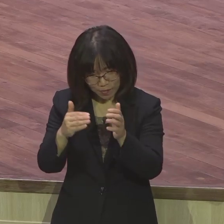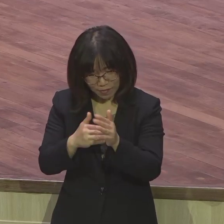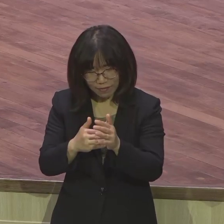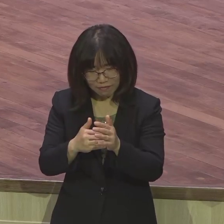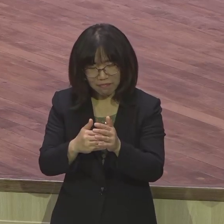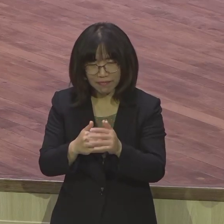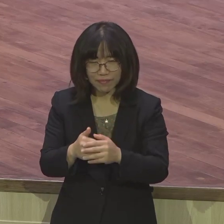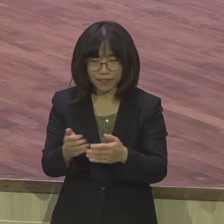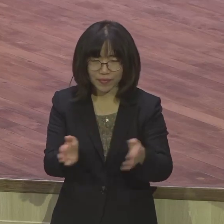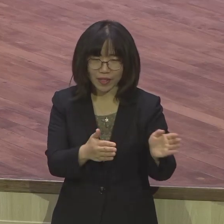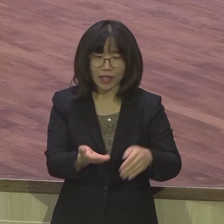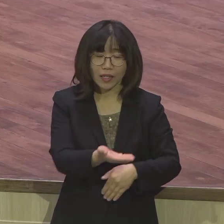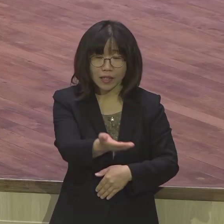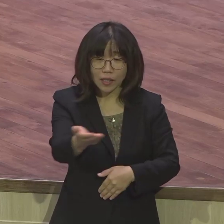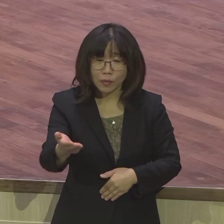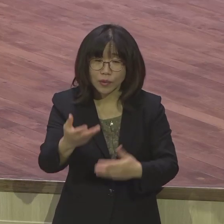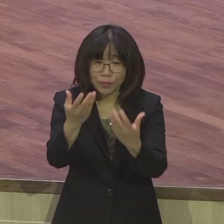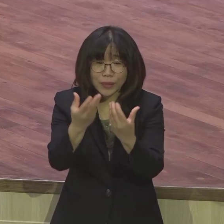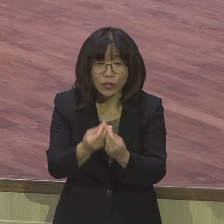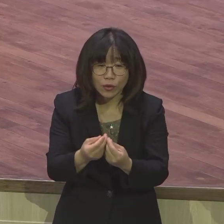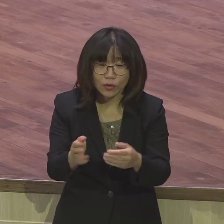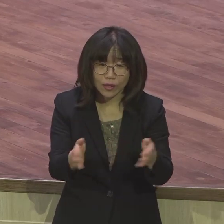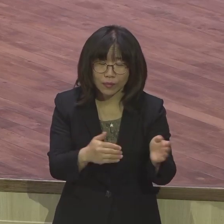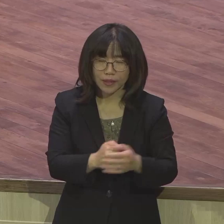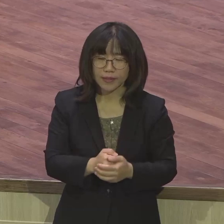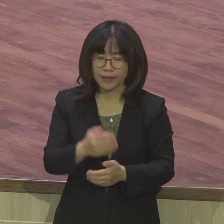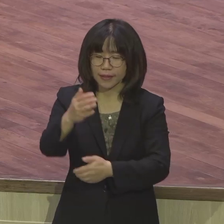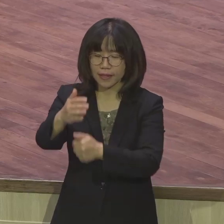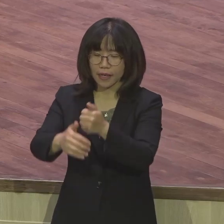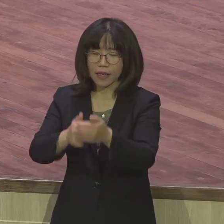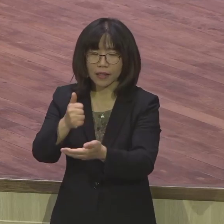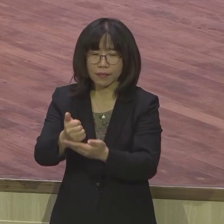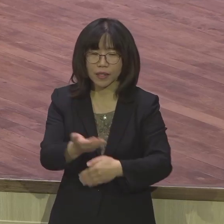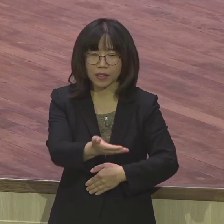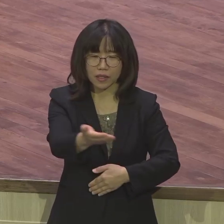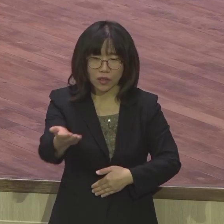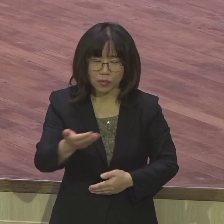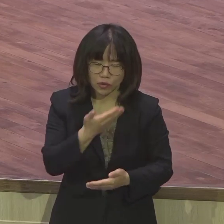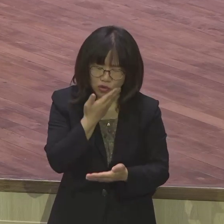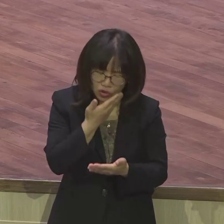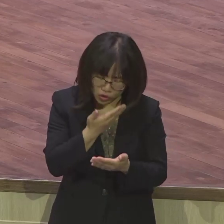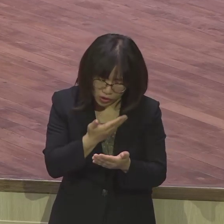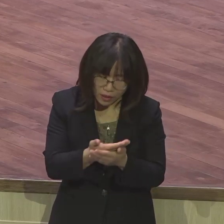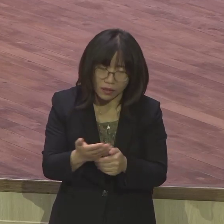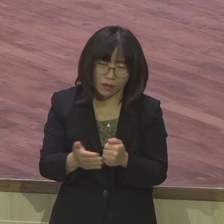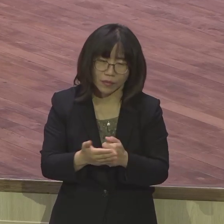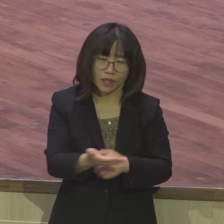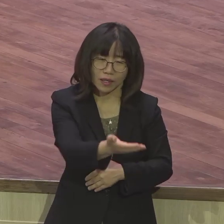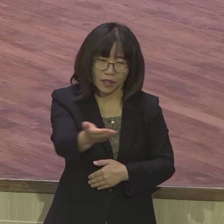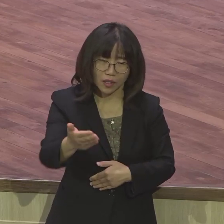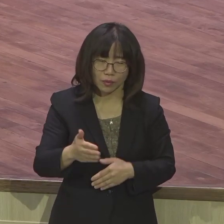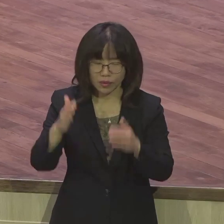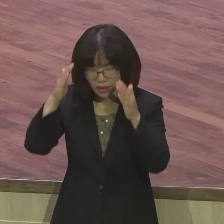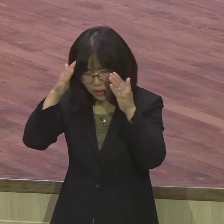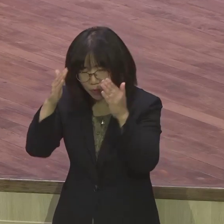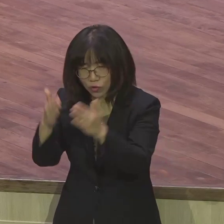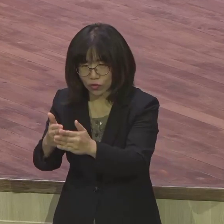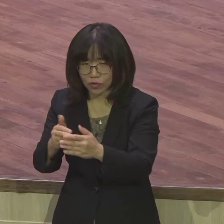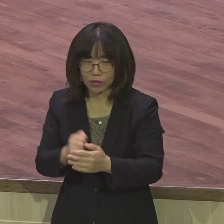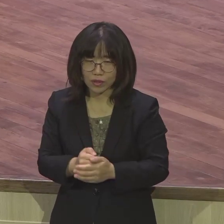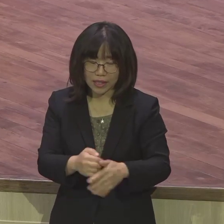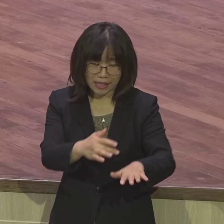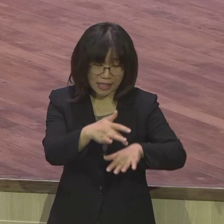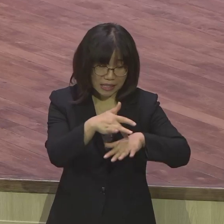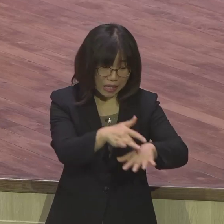말이냐, 여러분, 하나님이 이렇게 여러분을 귀하게 여길 때 집중하세요. 사단에게 한번